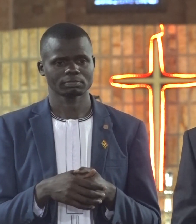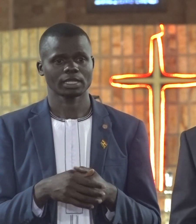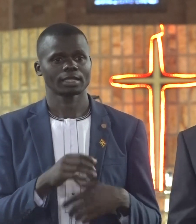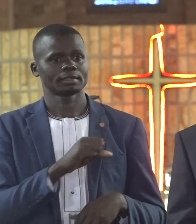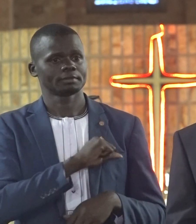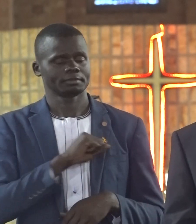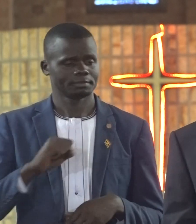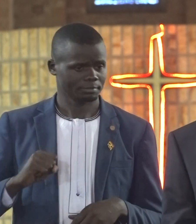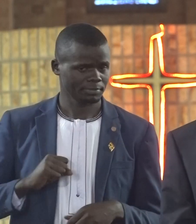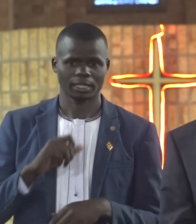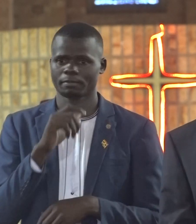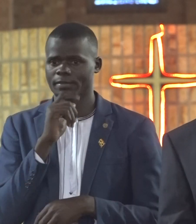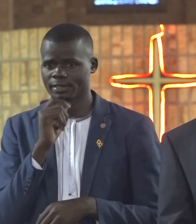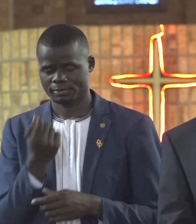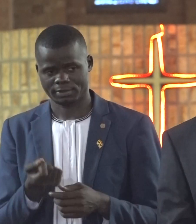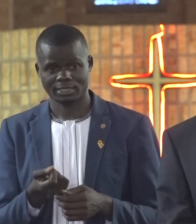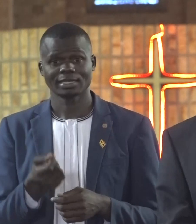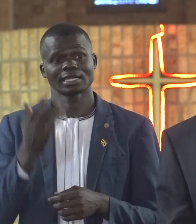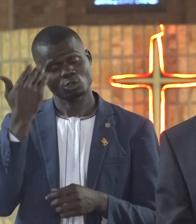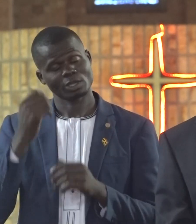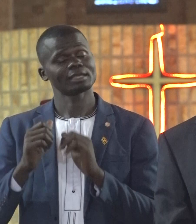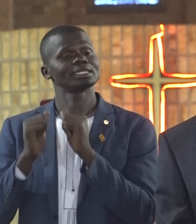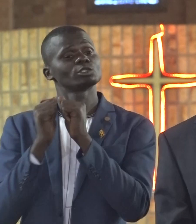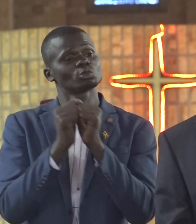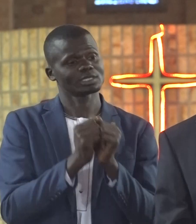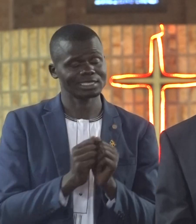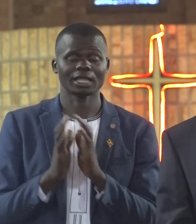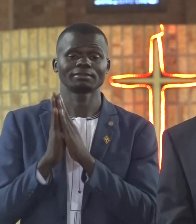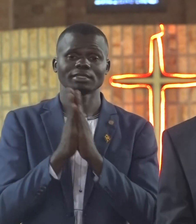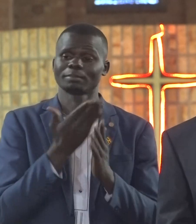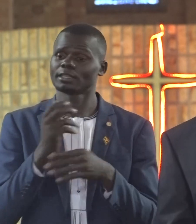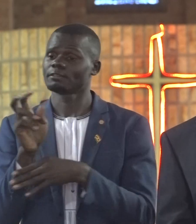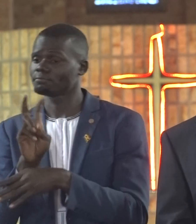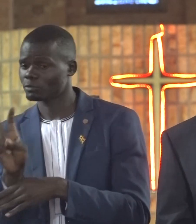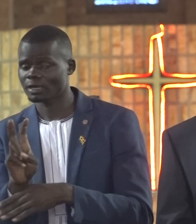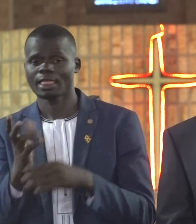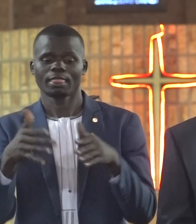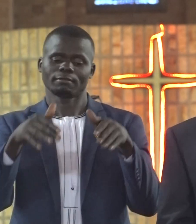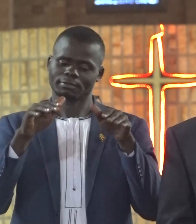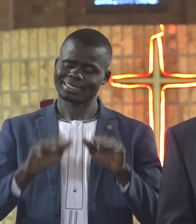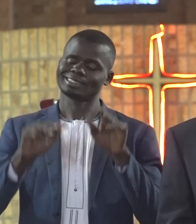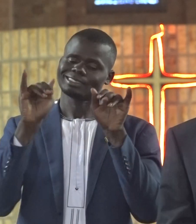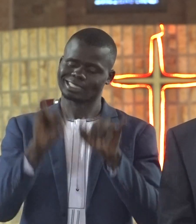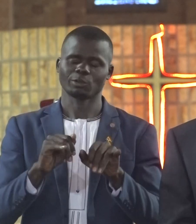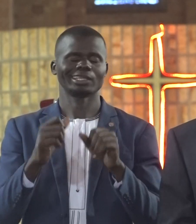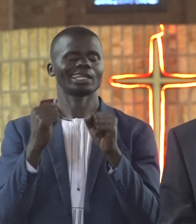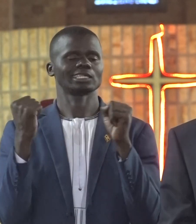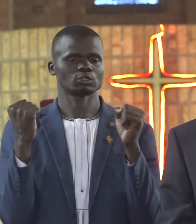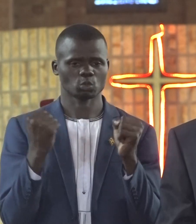Bassebo ne bannyabo, obwo bwe bumu bwe tusaana okulondoola Nnamulondo esobole okunywera.